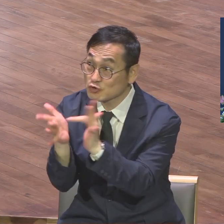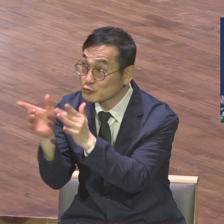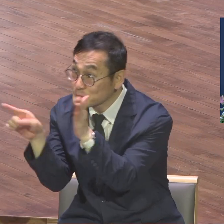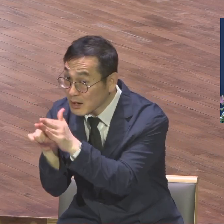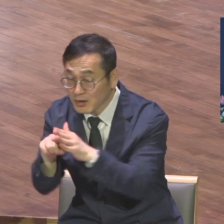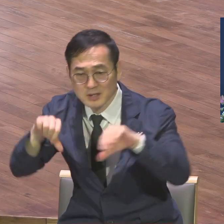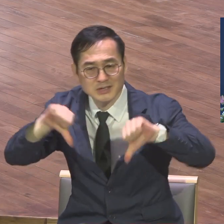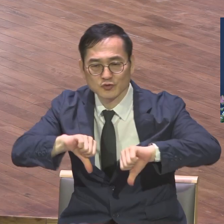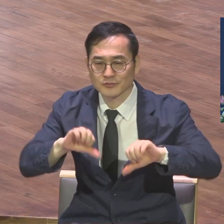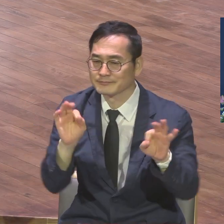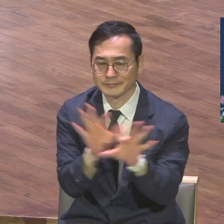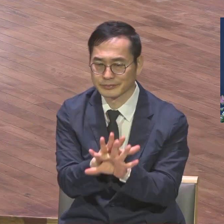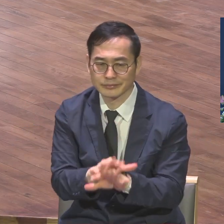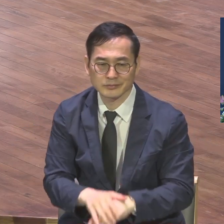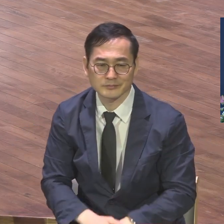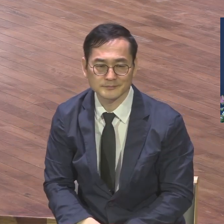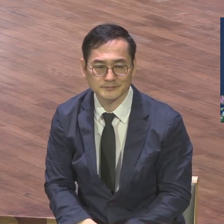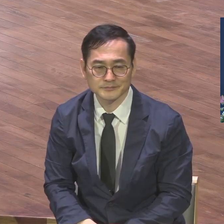저주가 없어요.